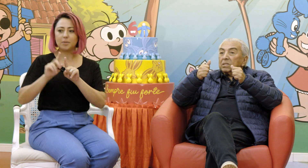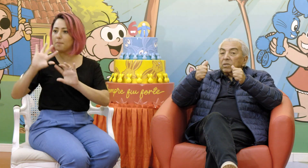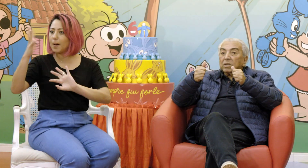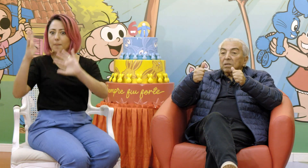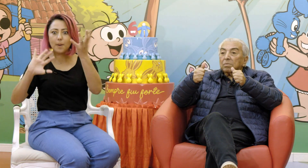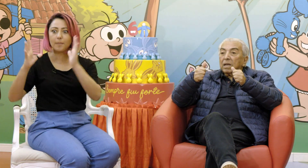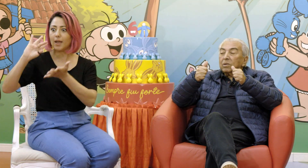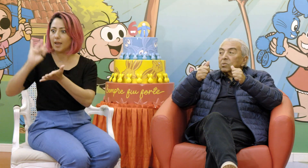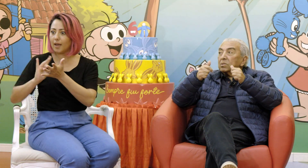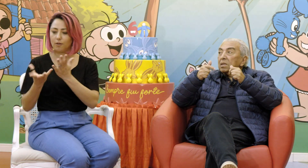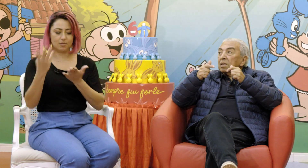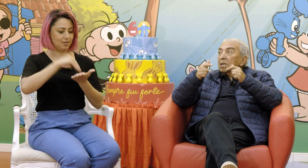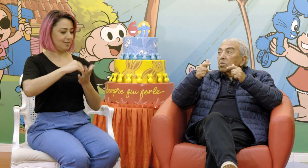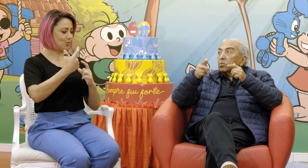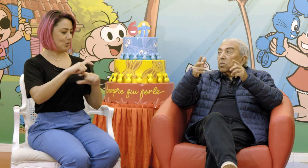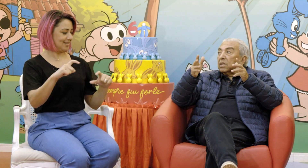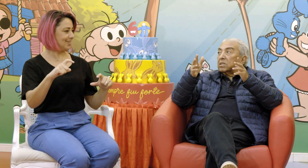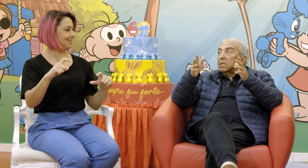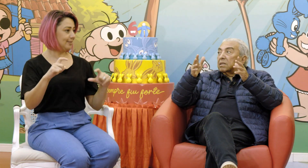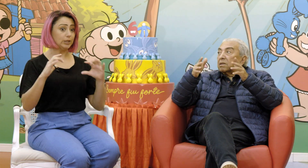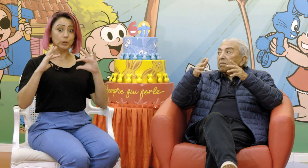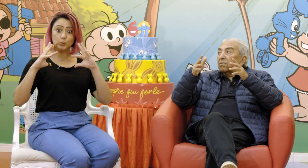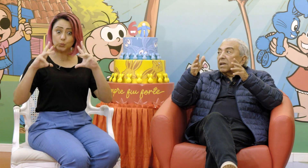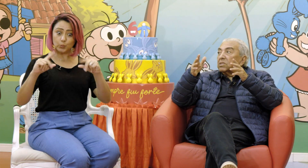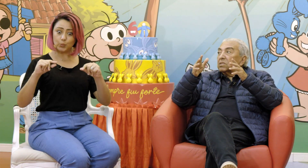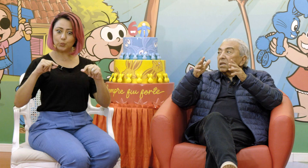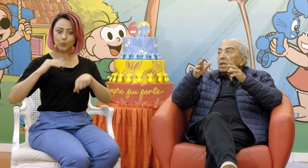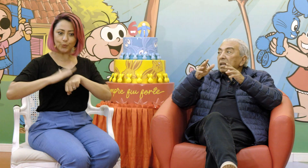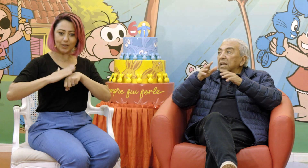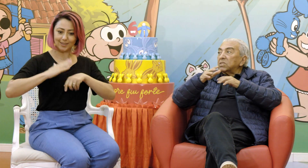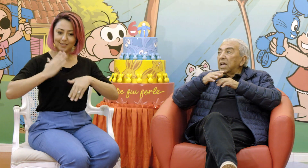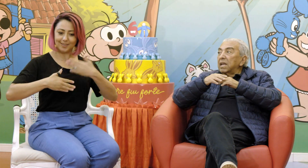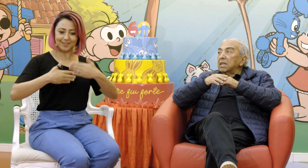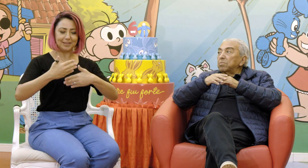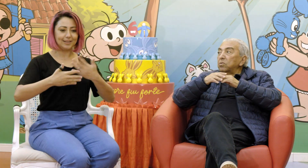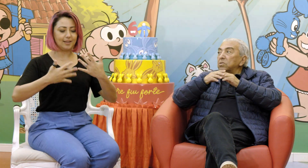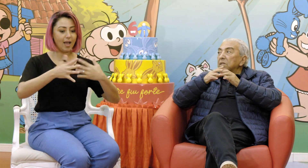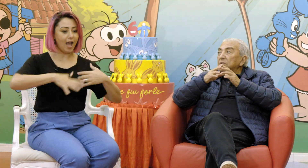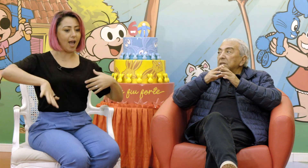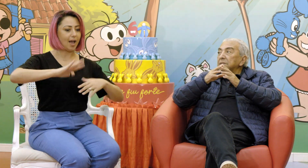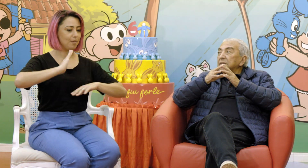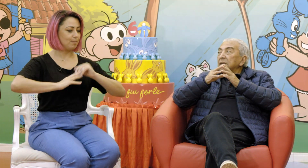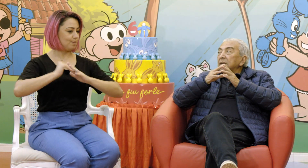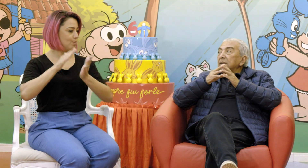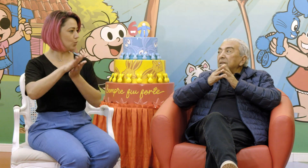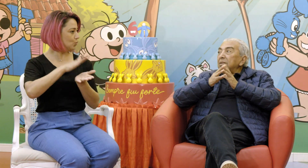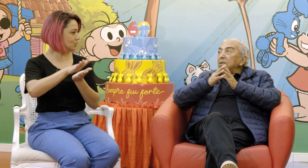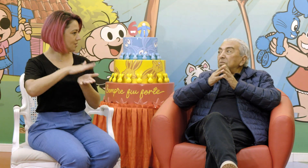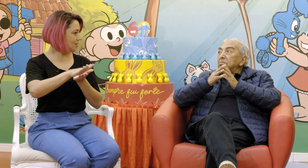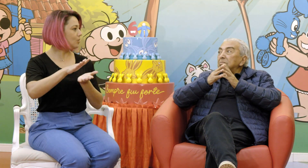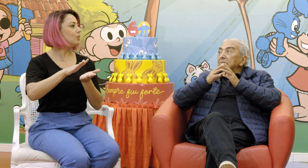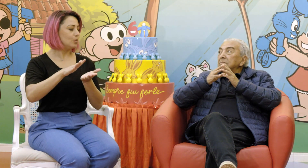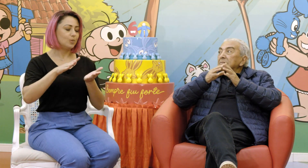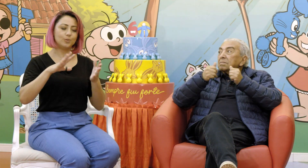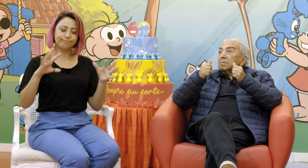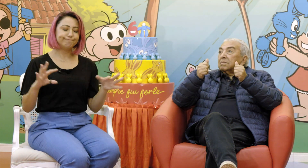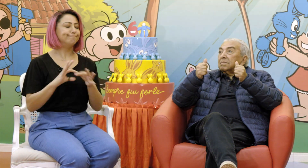nos desenhos animados e em tudo que a gente faz nessa área de produção, né?